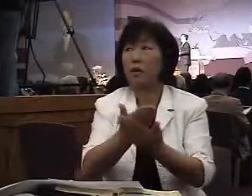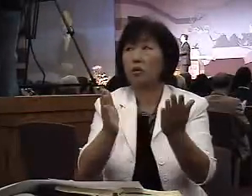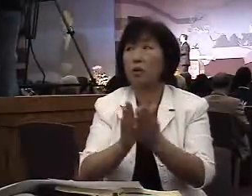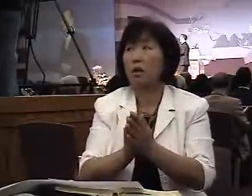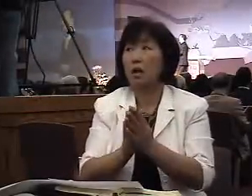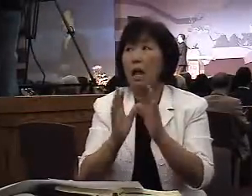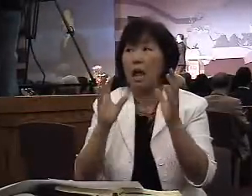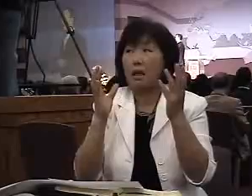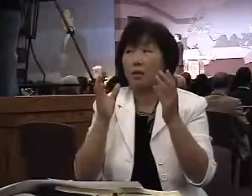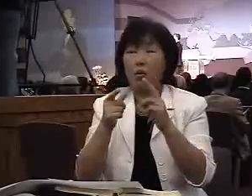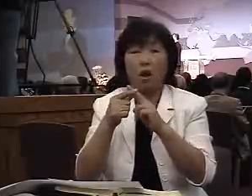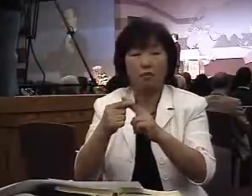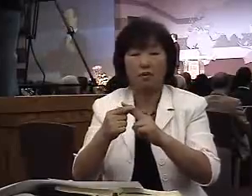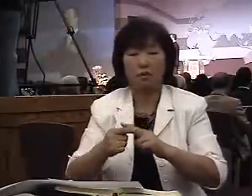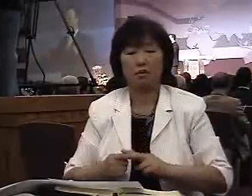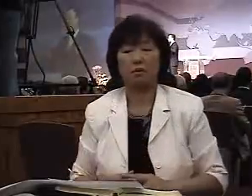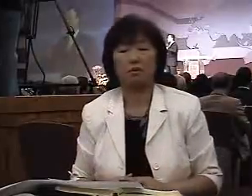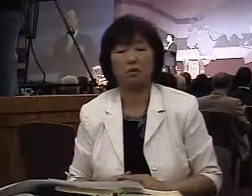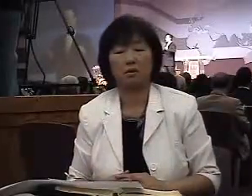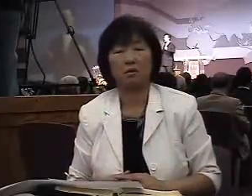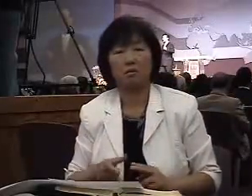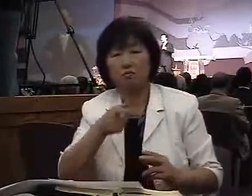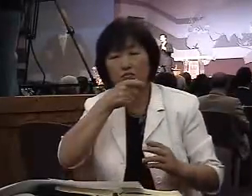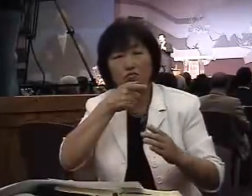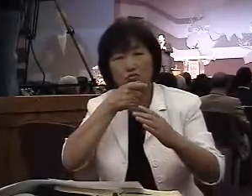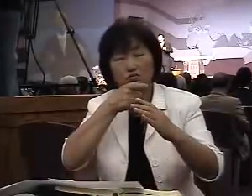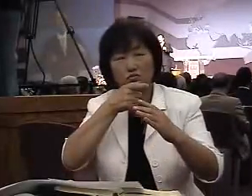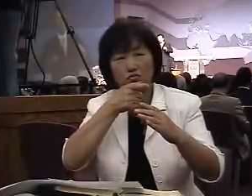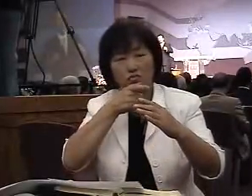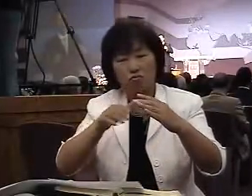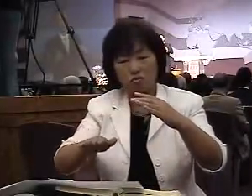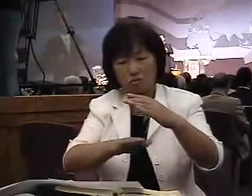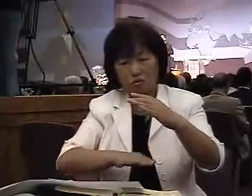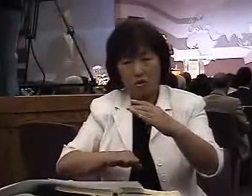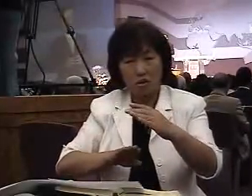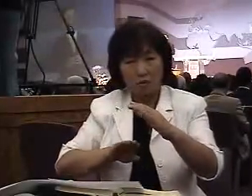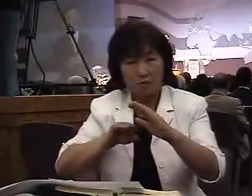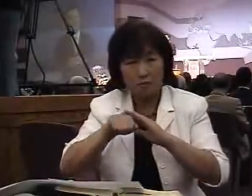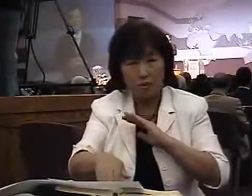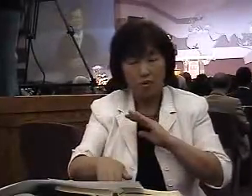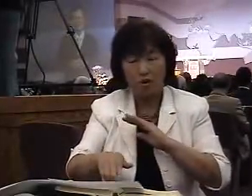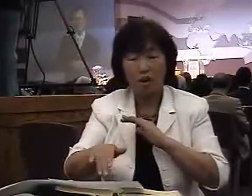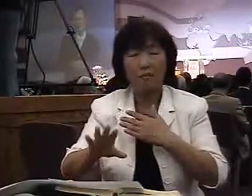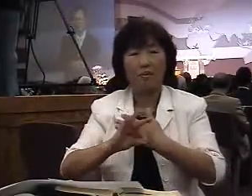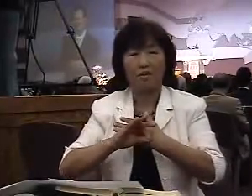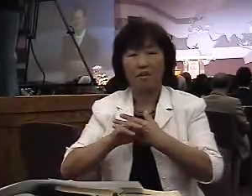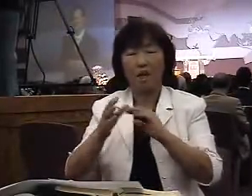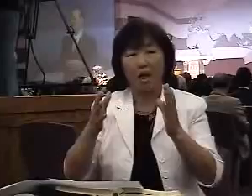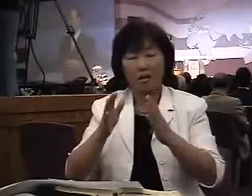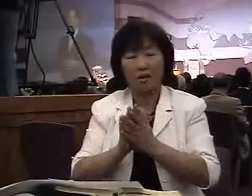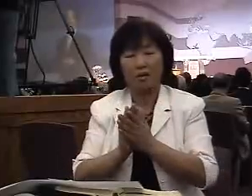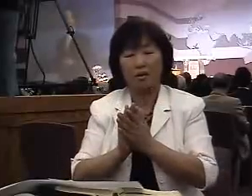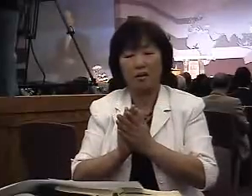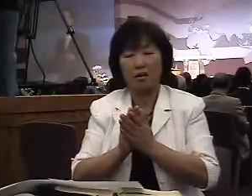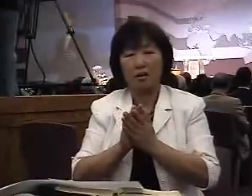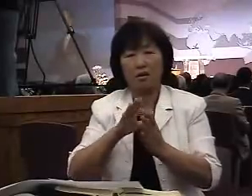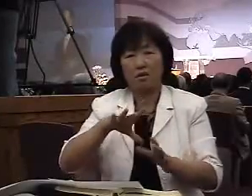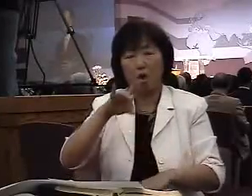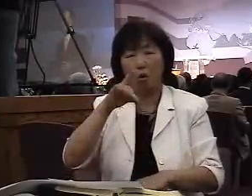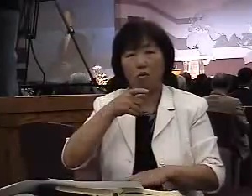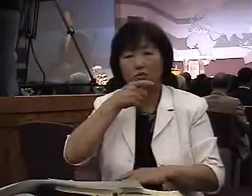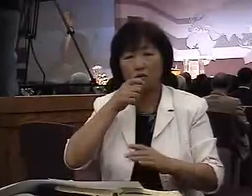여러분 아이들과 함께 이렇게 물속으로 들어가면 어렸을 때 아이들이 막 처음에는 물에 들어가는